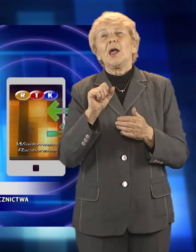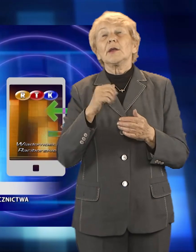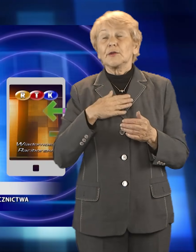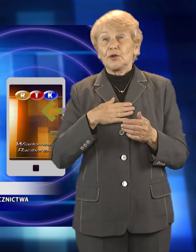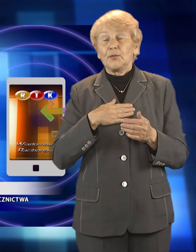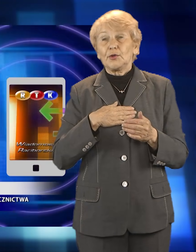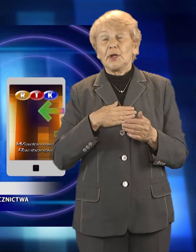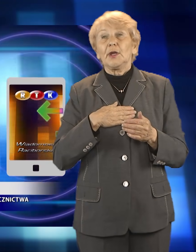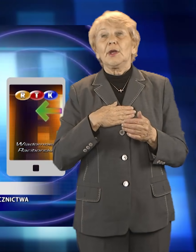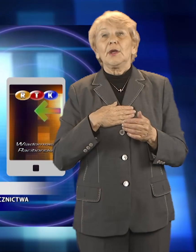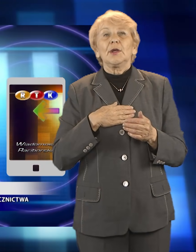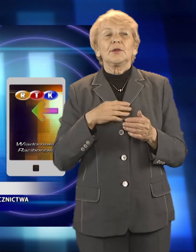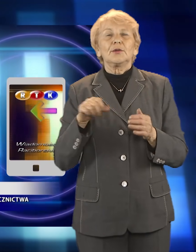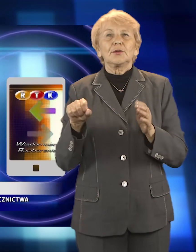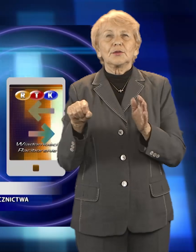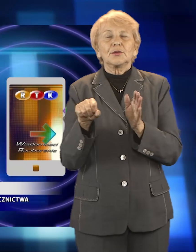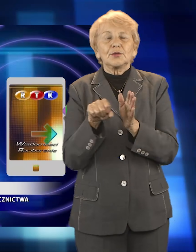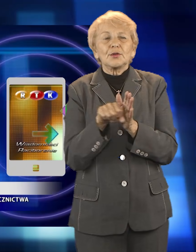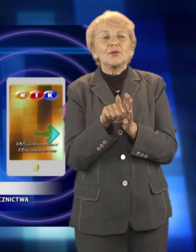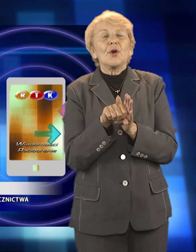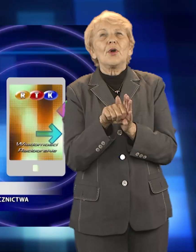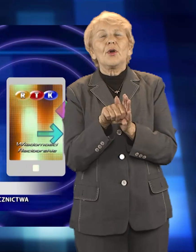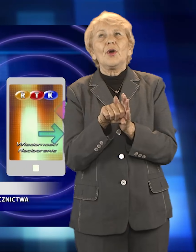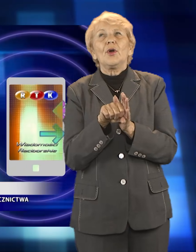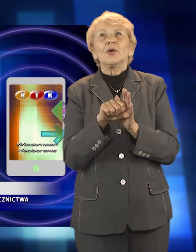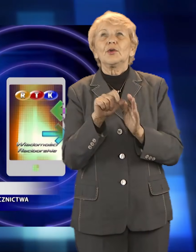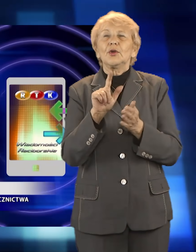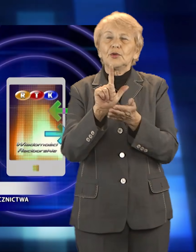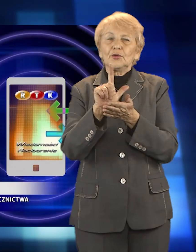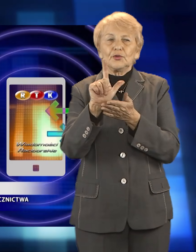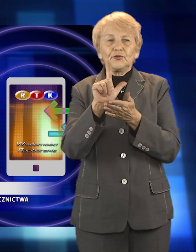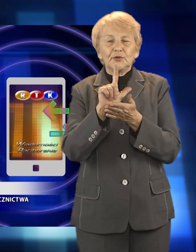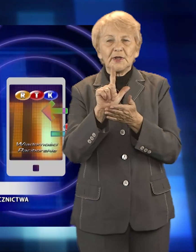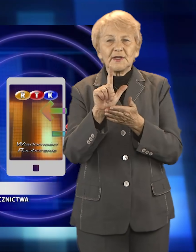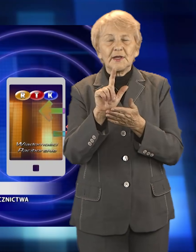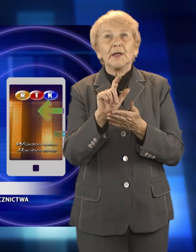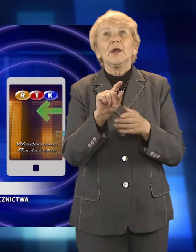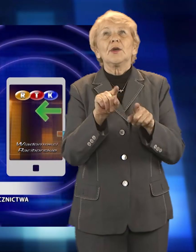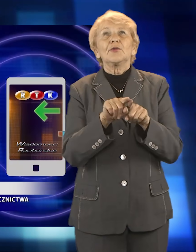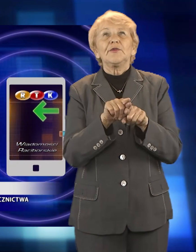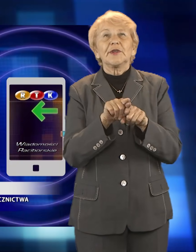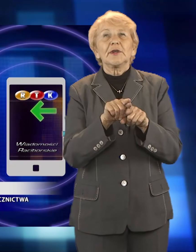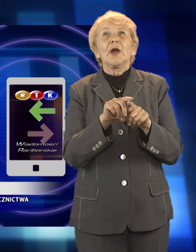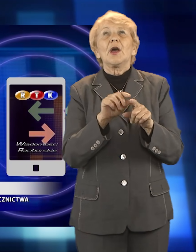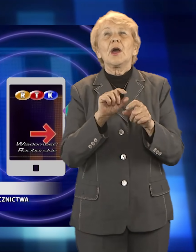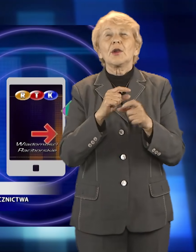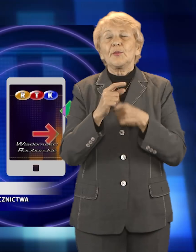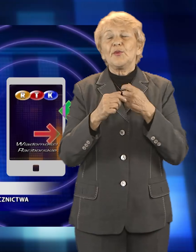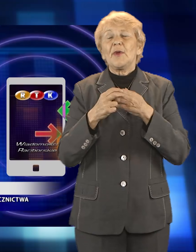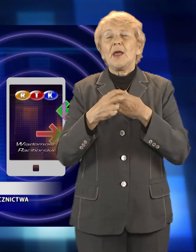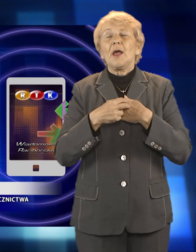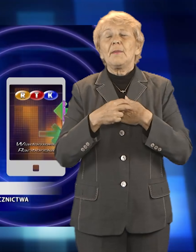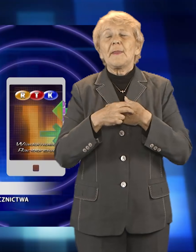jesteśmy otwarci od godziny szóstej do godziny dwunastej wyniki są wydawane